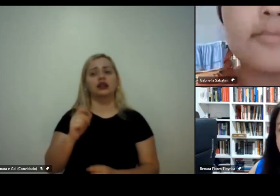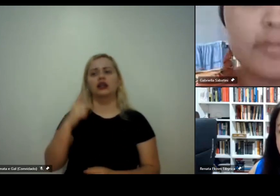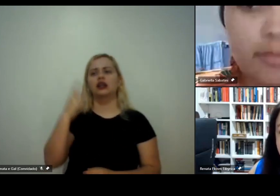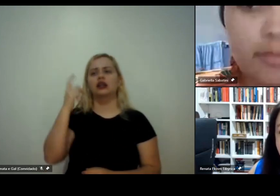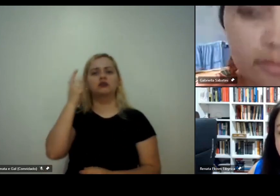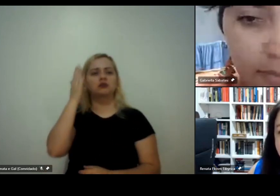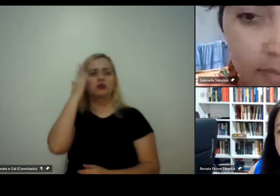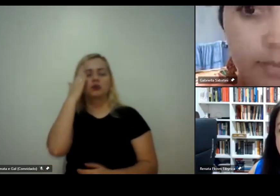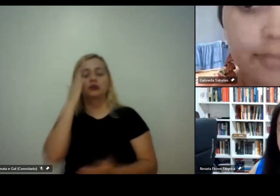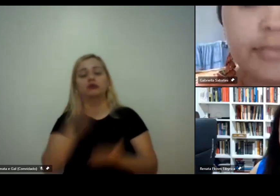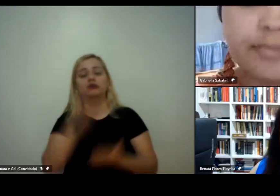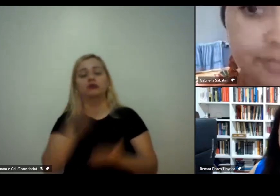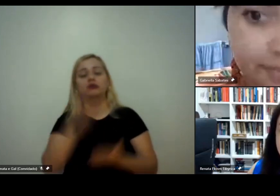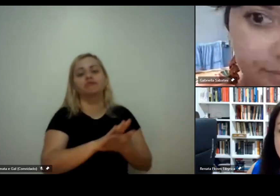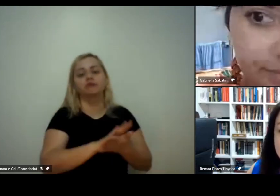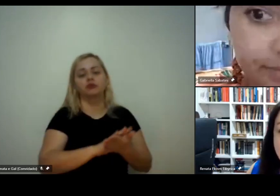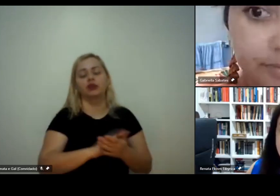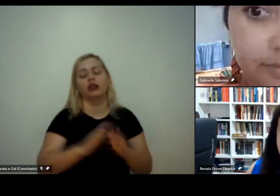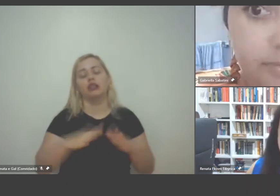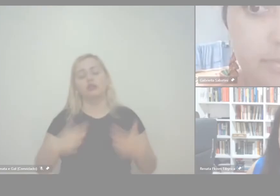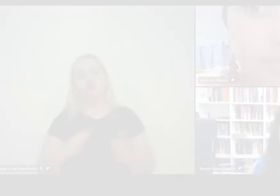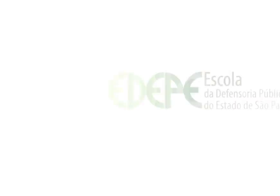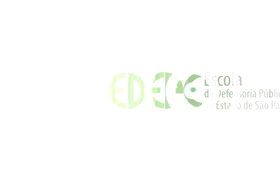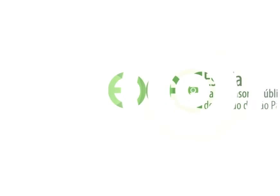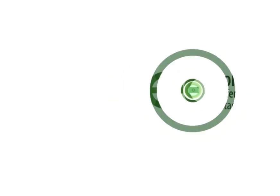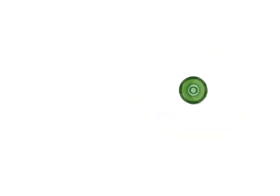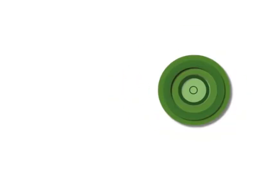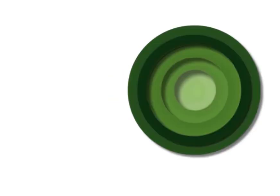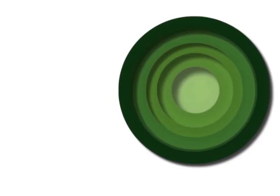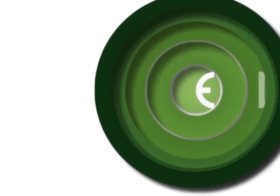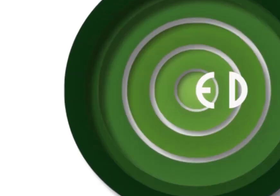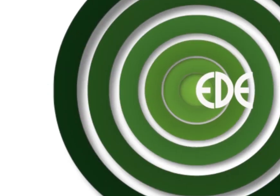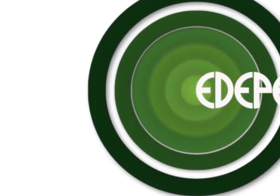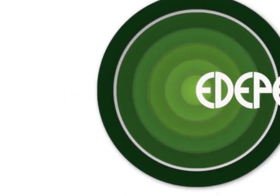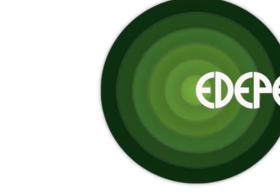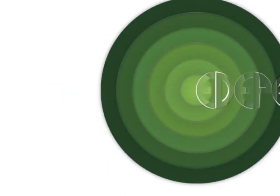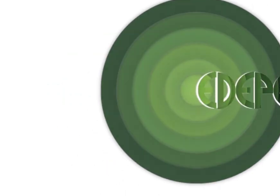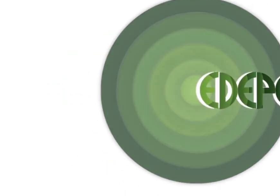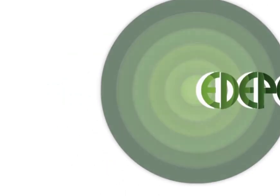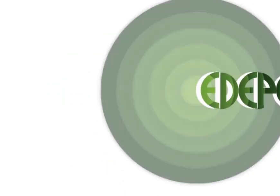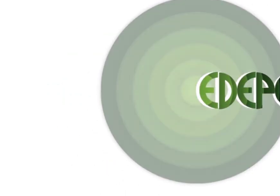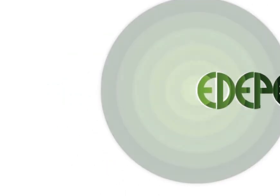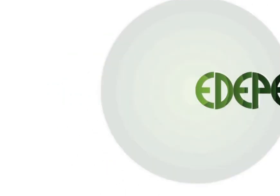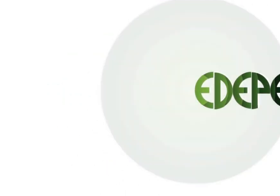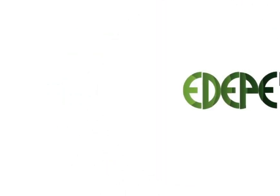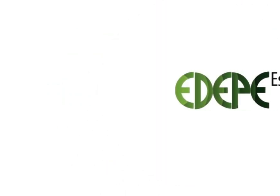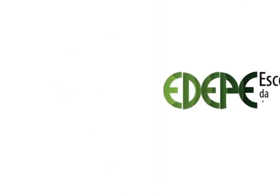acho que essa é uma das grandes questões.